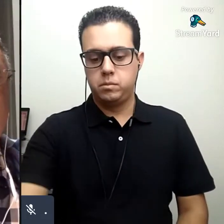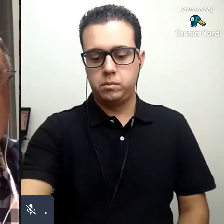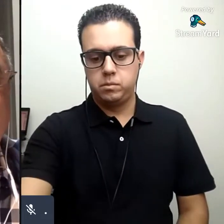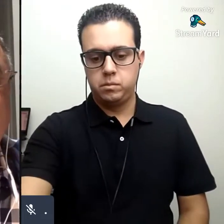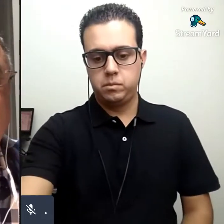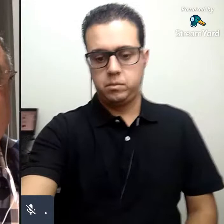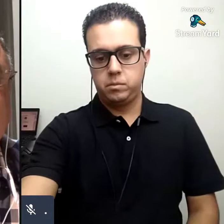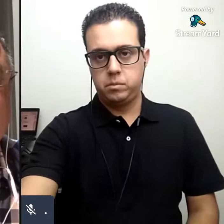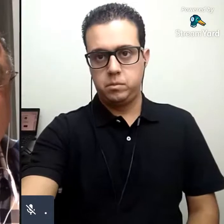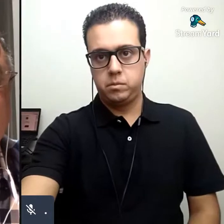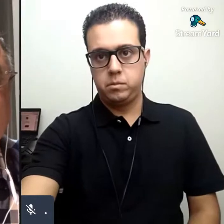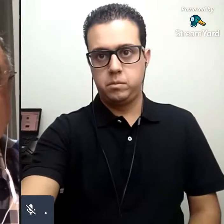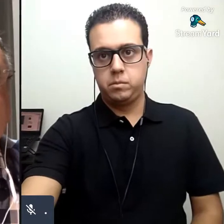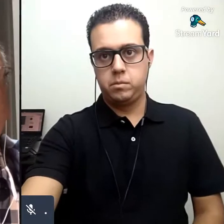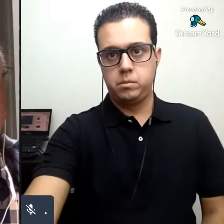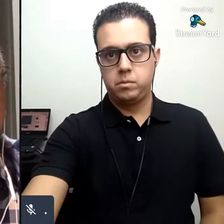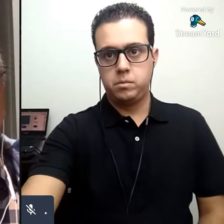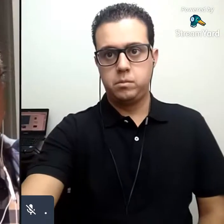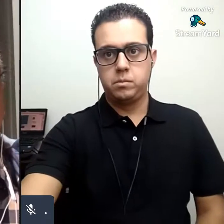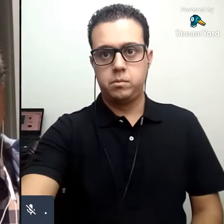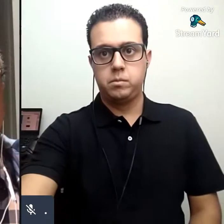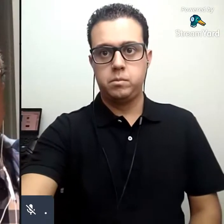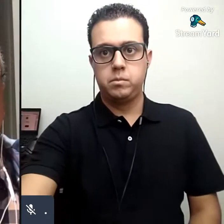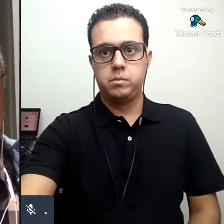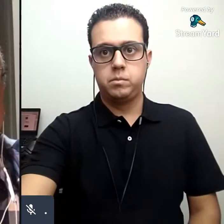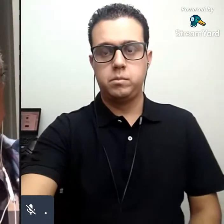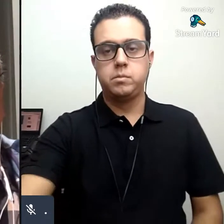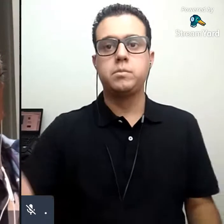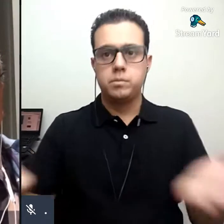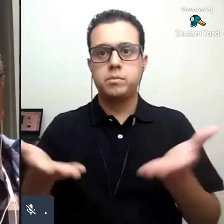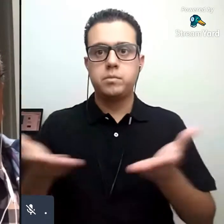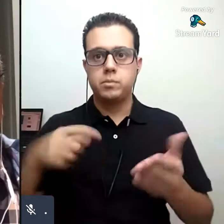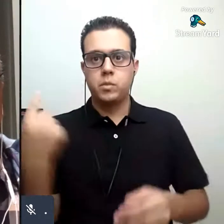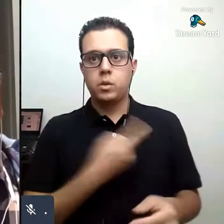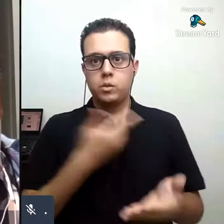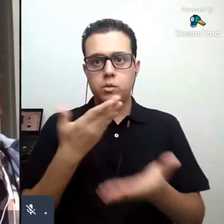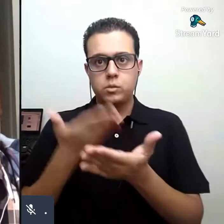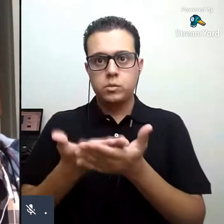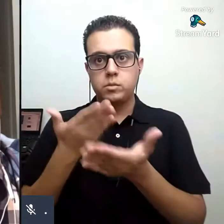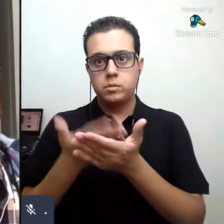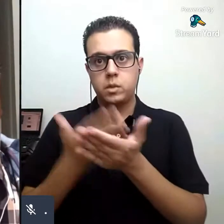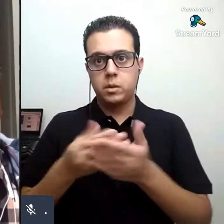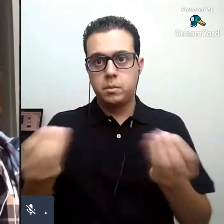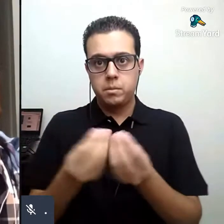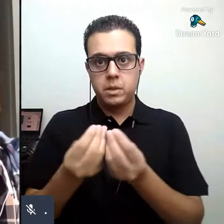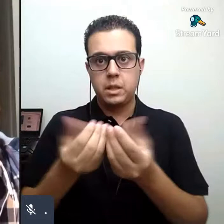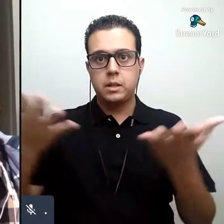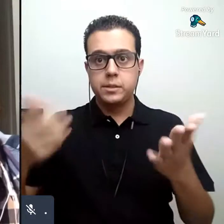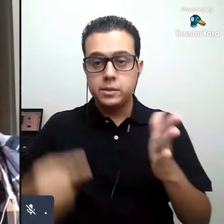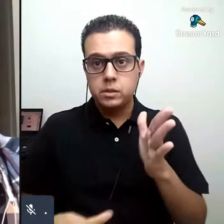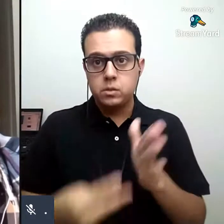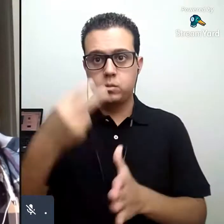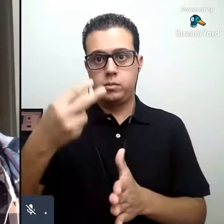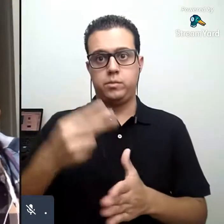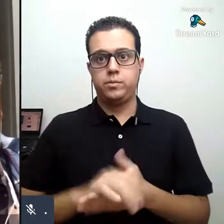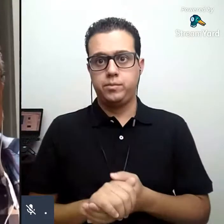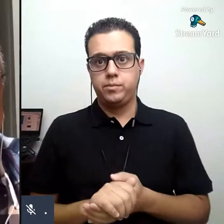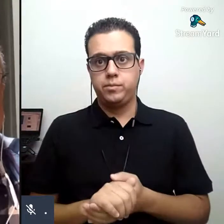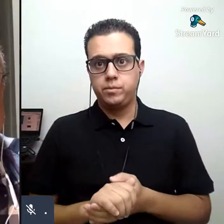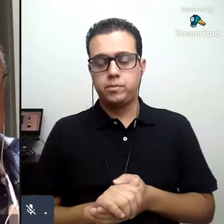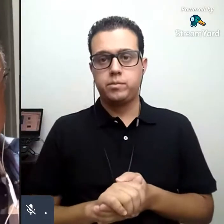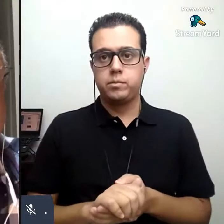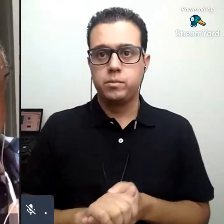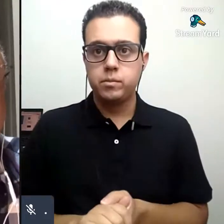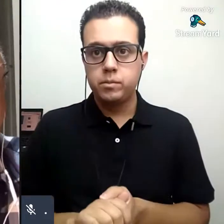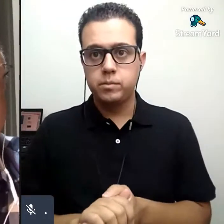Hoje nós vamos estudar o segundo milagre de Jesus, o segundo milagre de Jesus